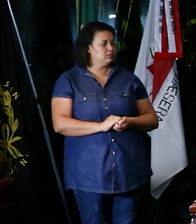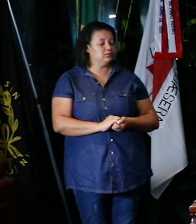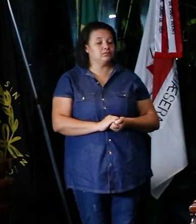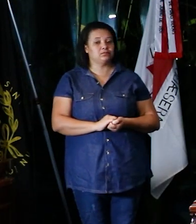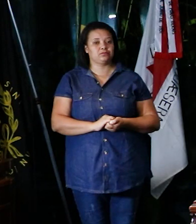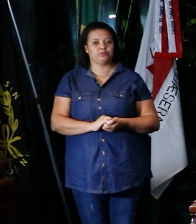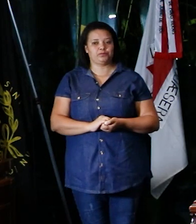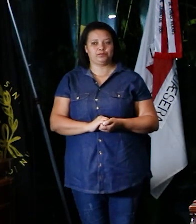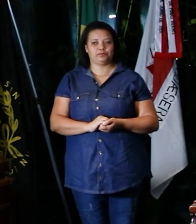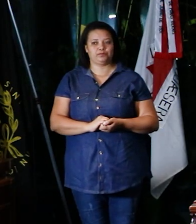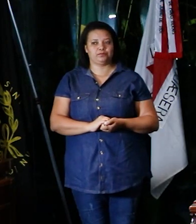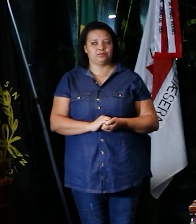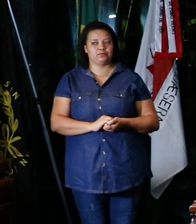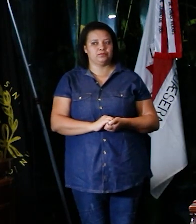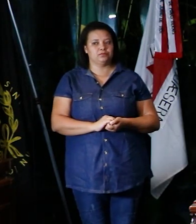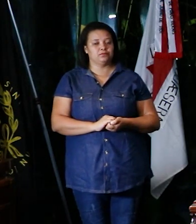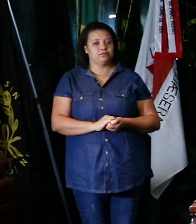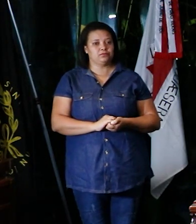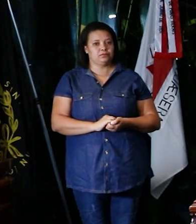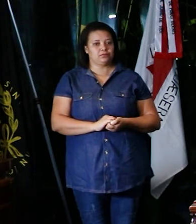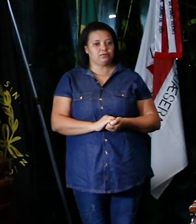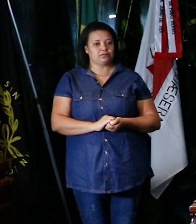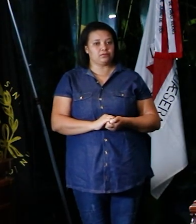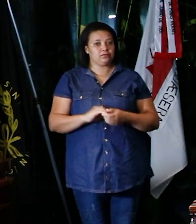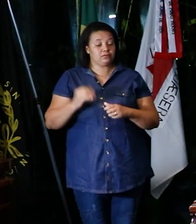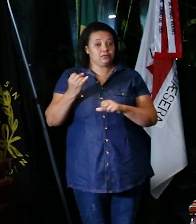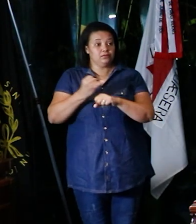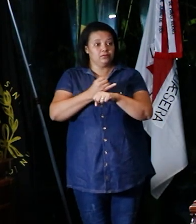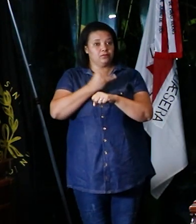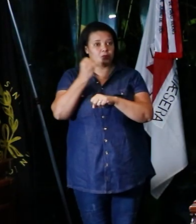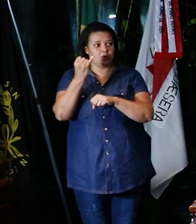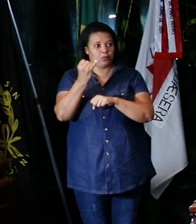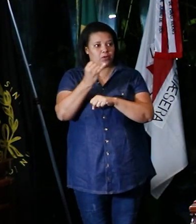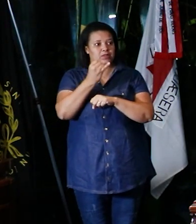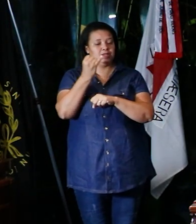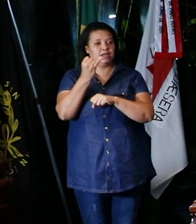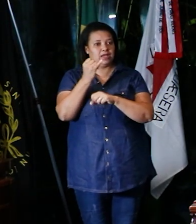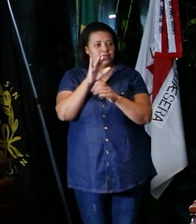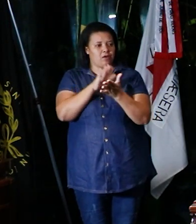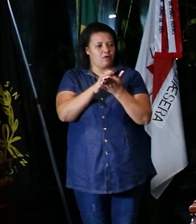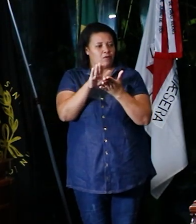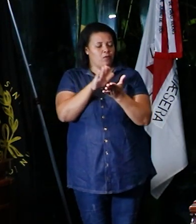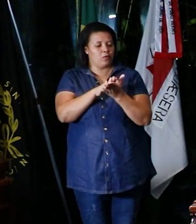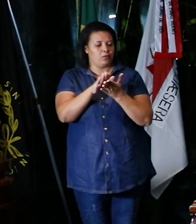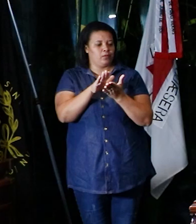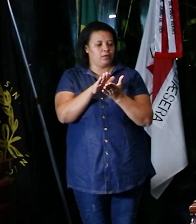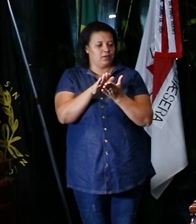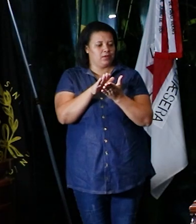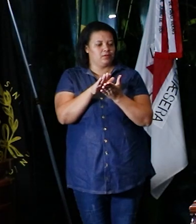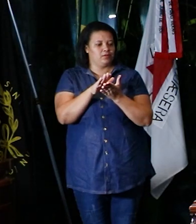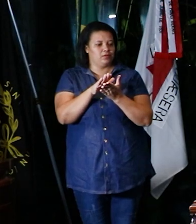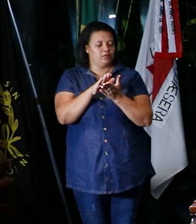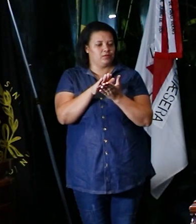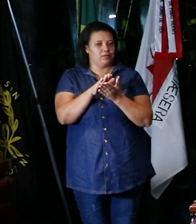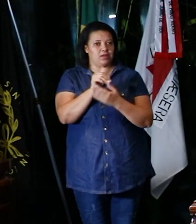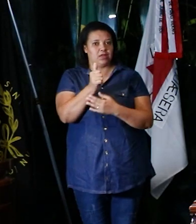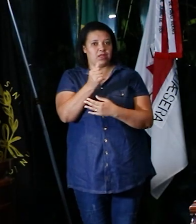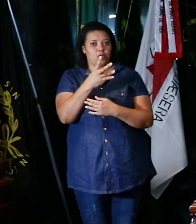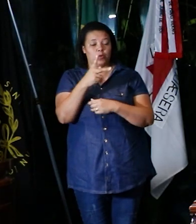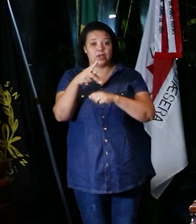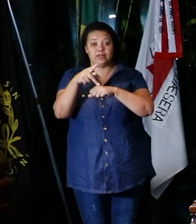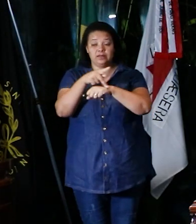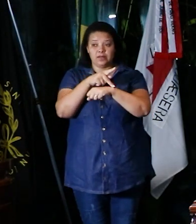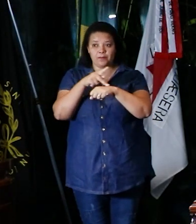Bom, para dar a noção da importância dele, ele foi publicado em